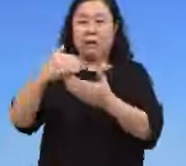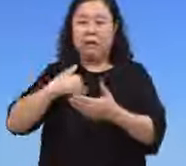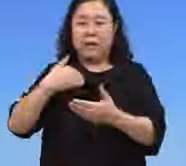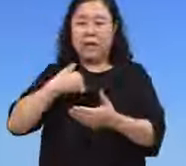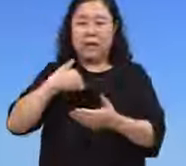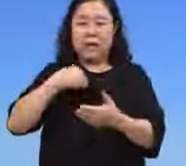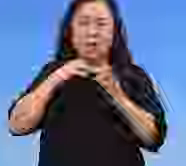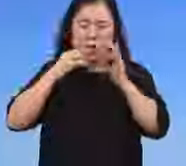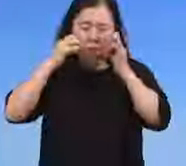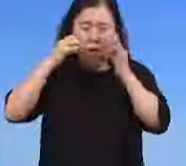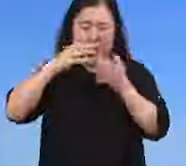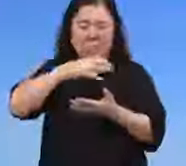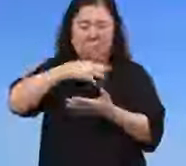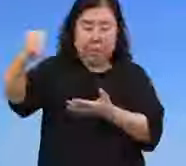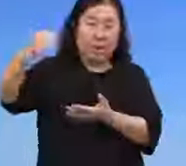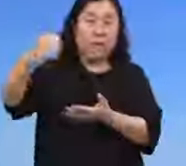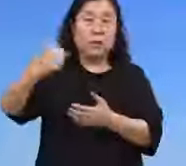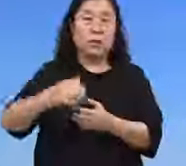착취하시고,